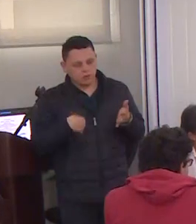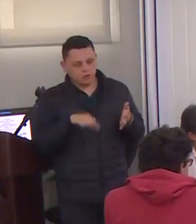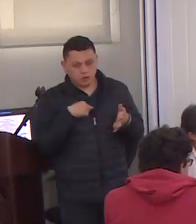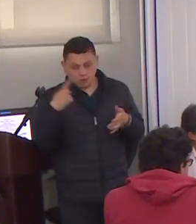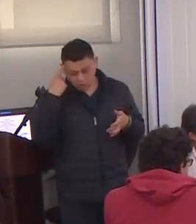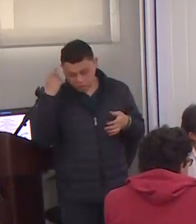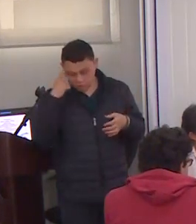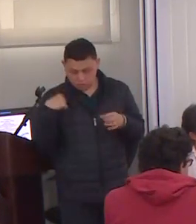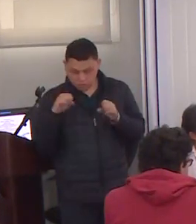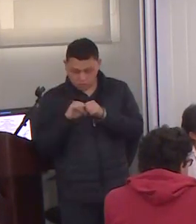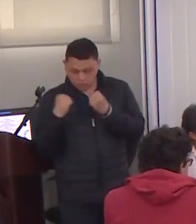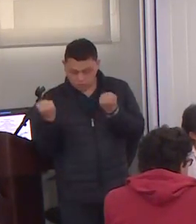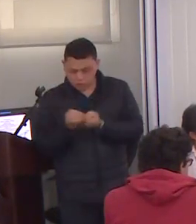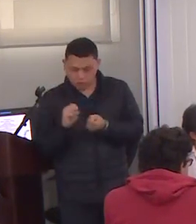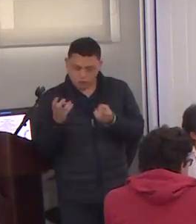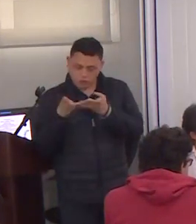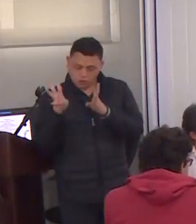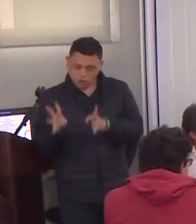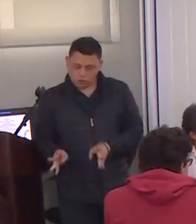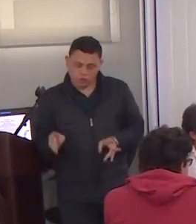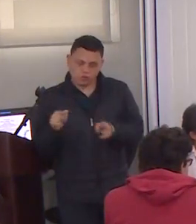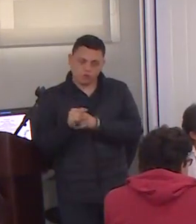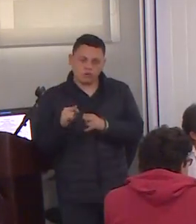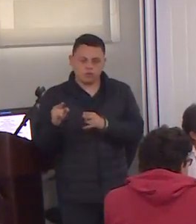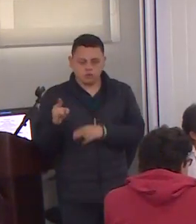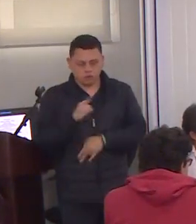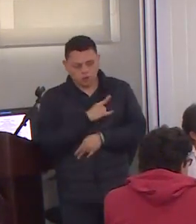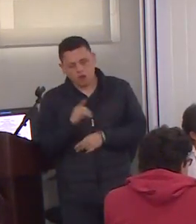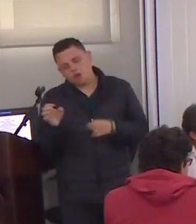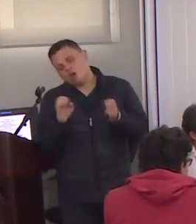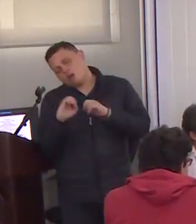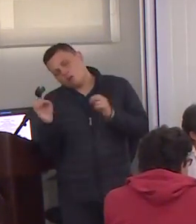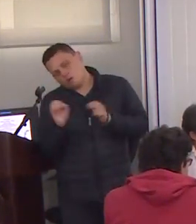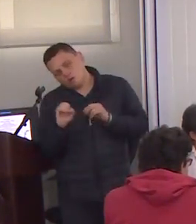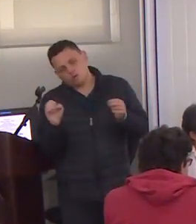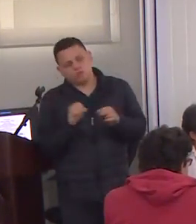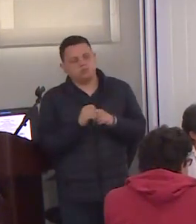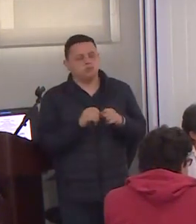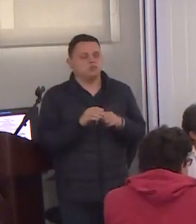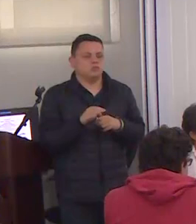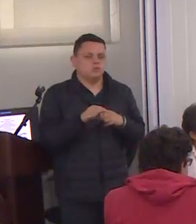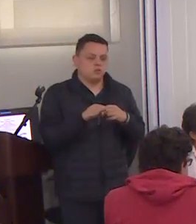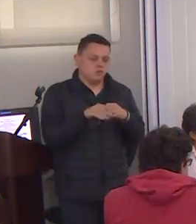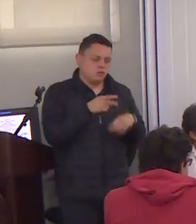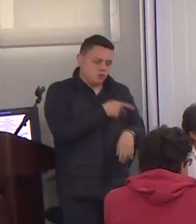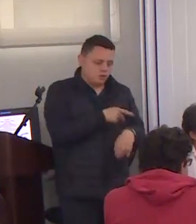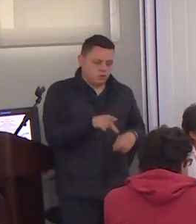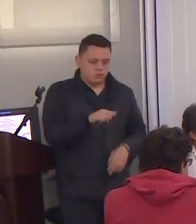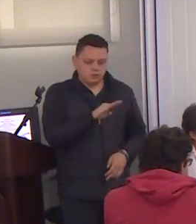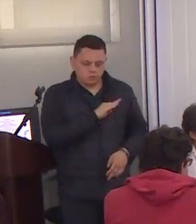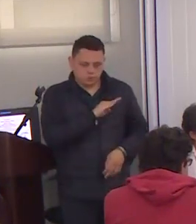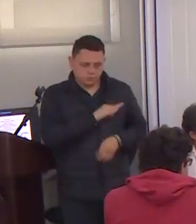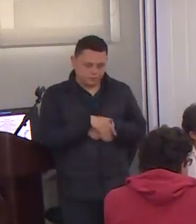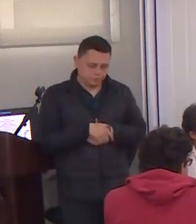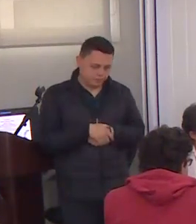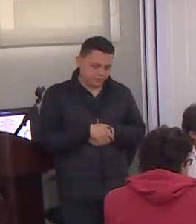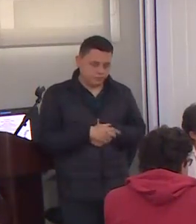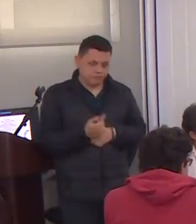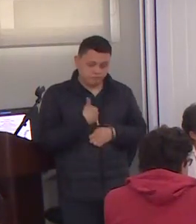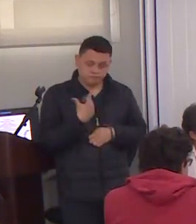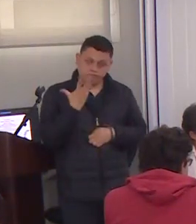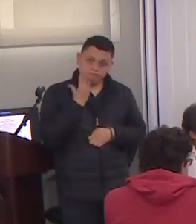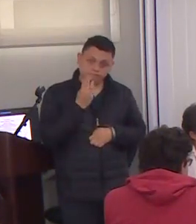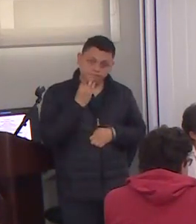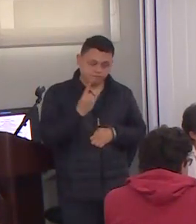estar en el aula ya sea con estudiantes de educación superior o ya sea en la base que es el colegio yo en la experiencia